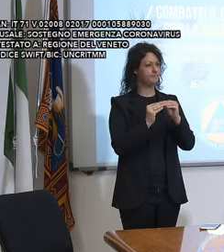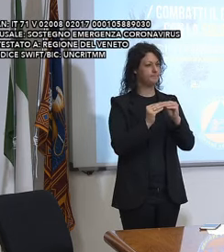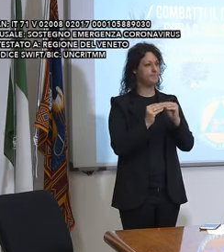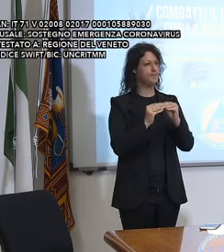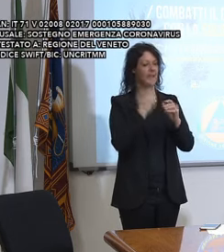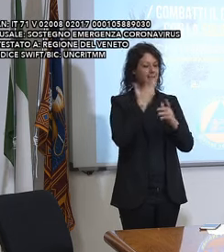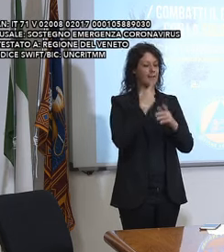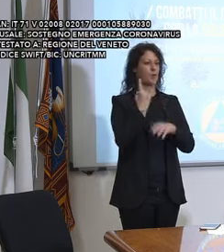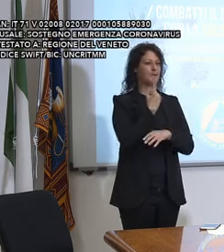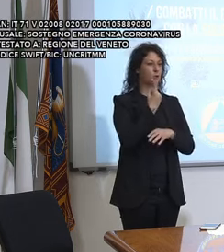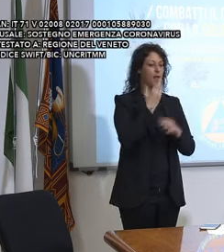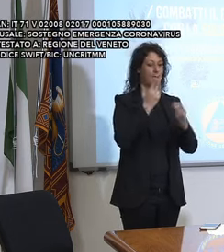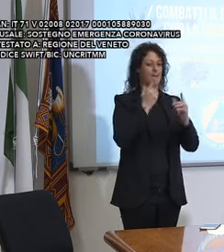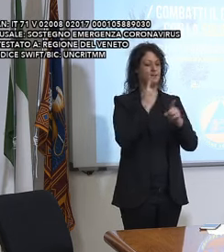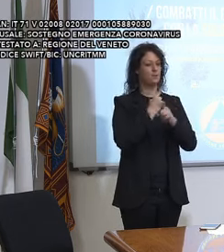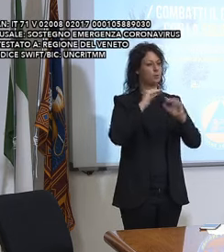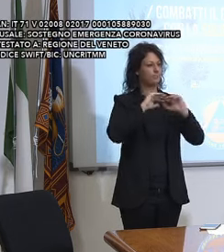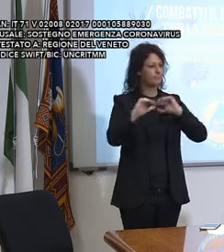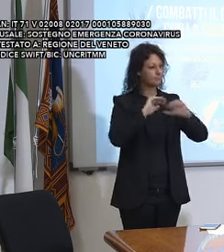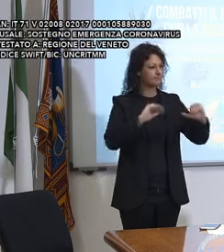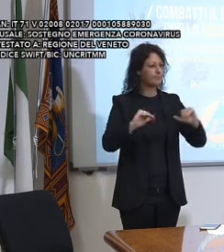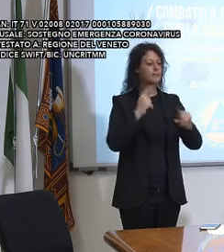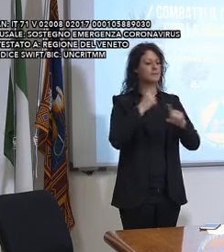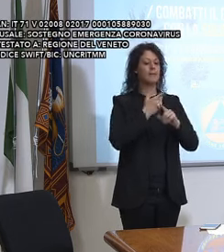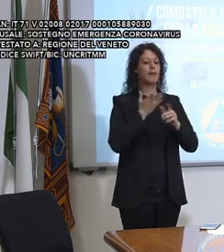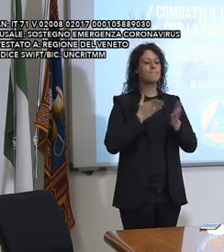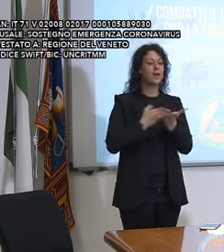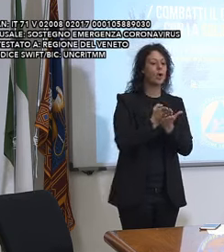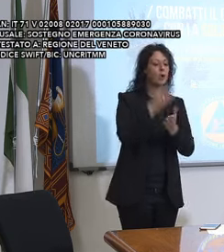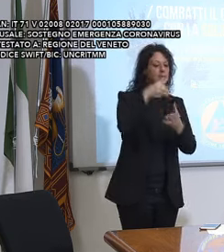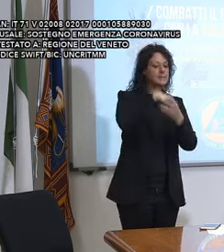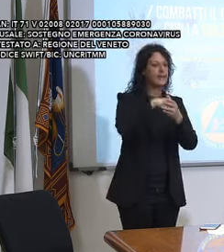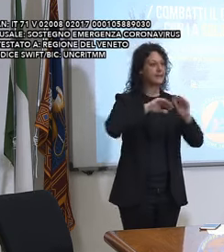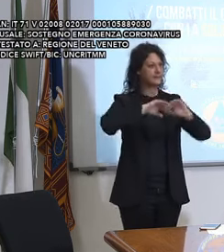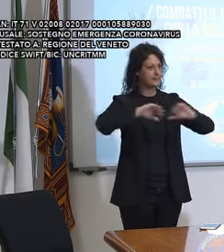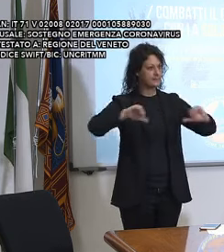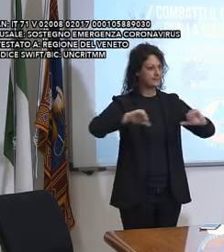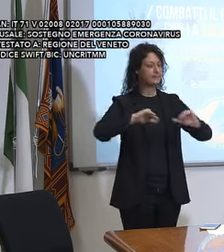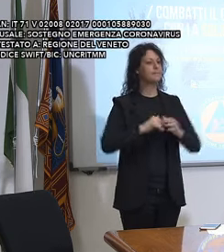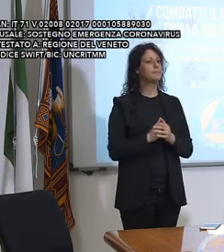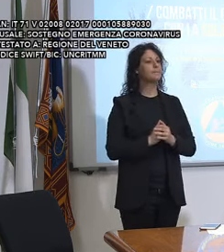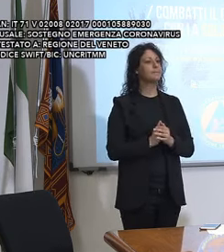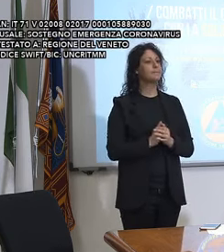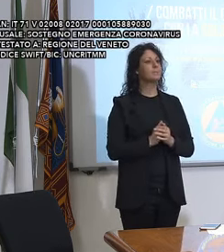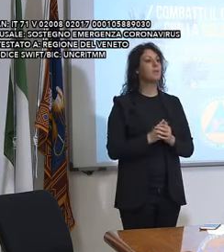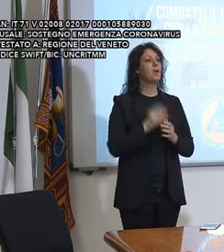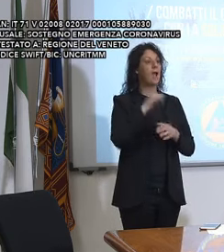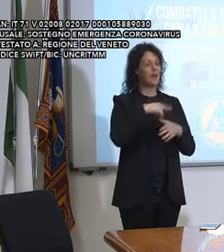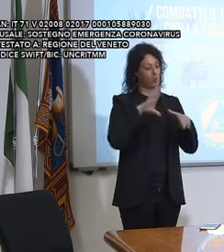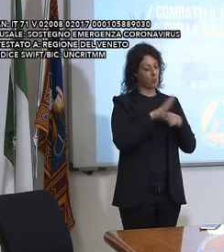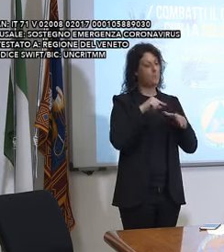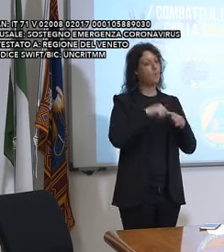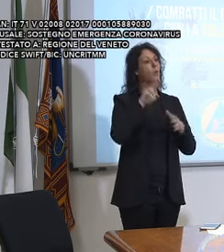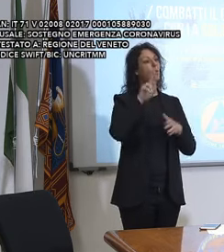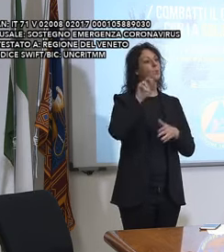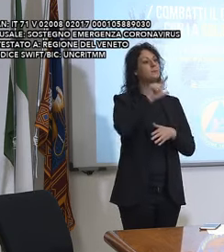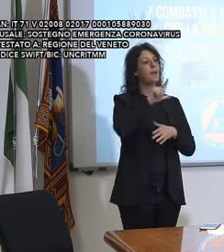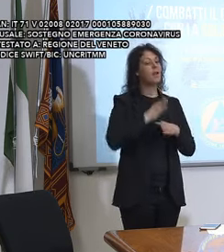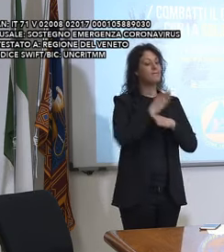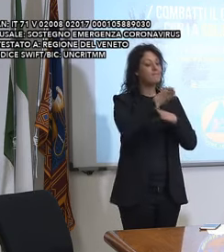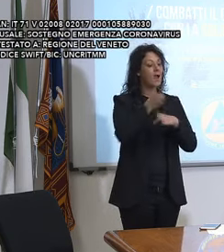degli isolamenti positivi e negativi, dei percorsi separati, dei team assistenziali, delle USL che vanno dentro anche per fare le